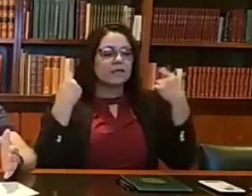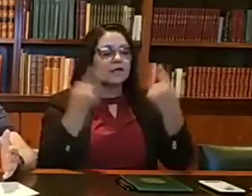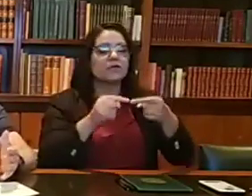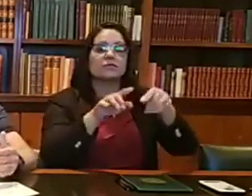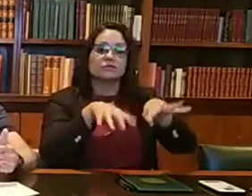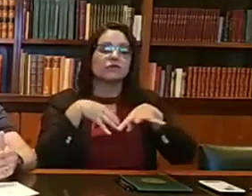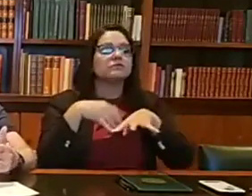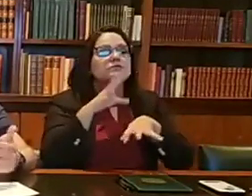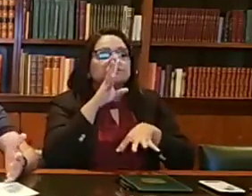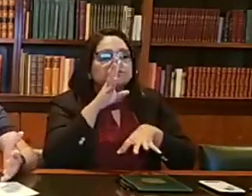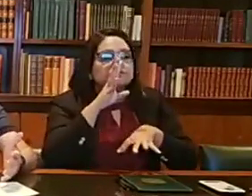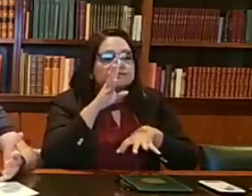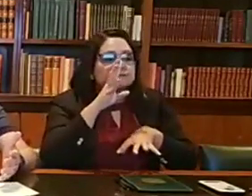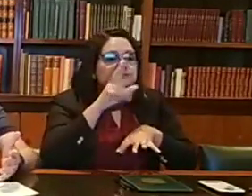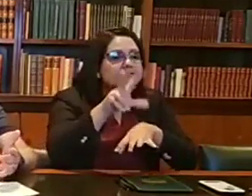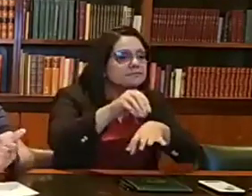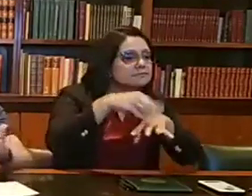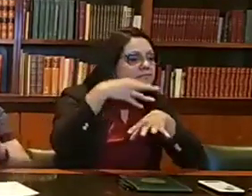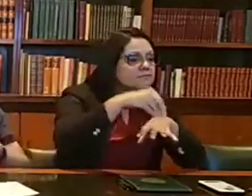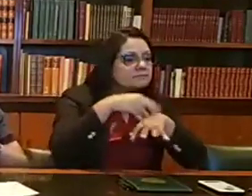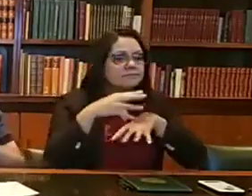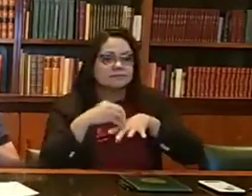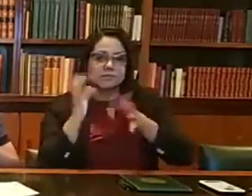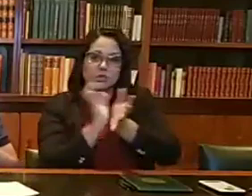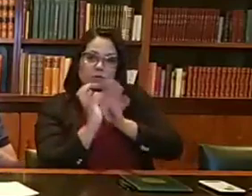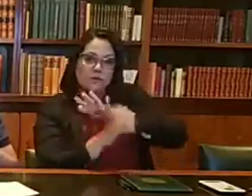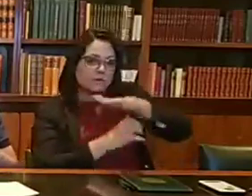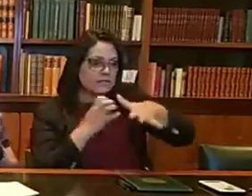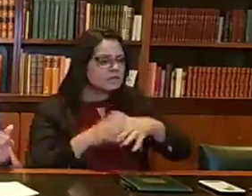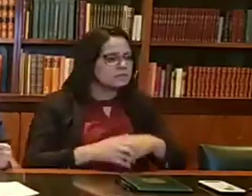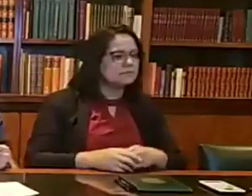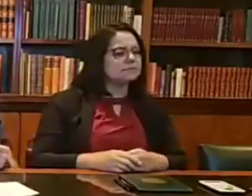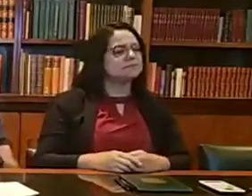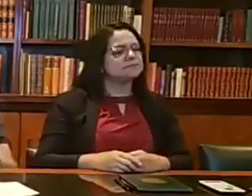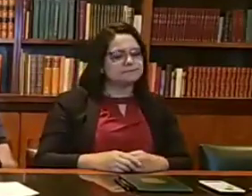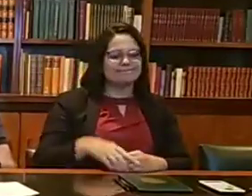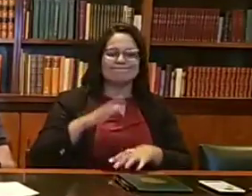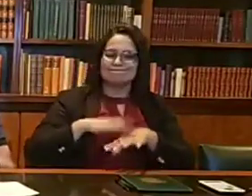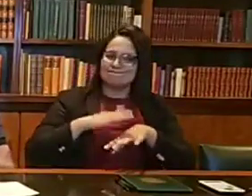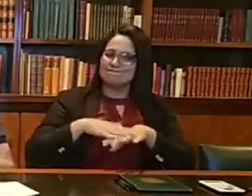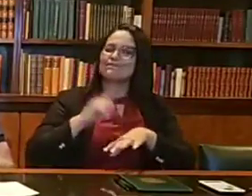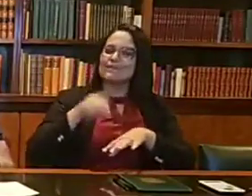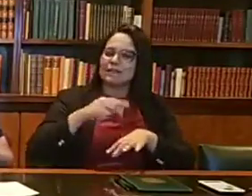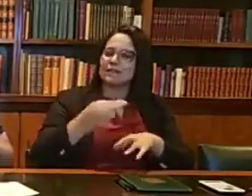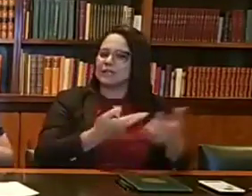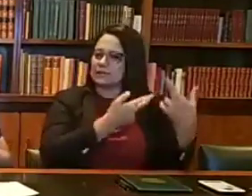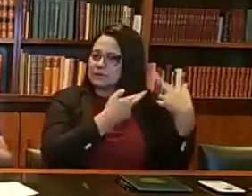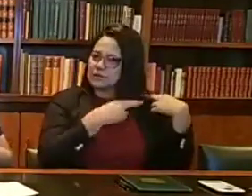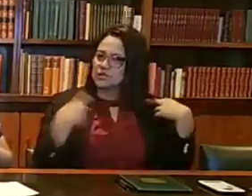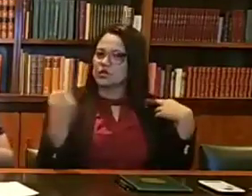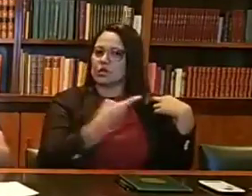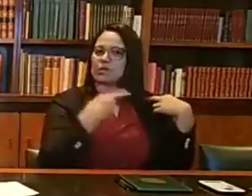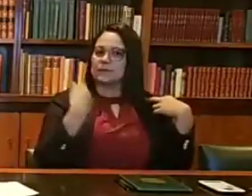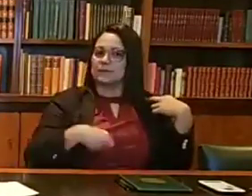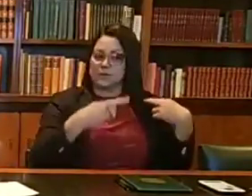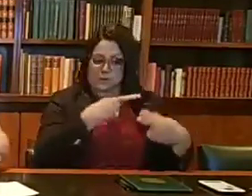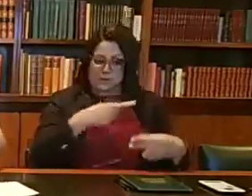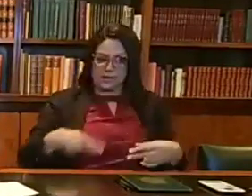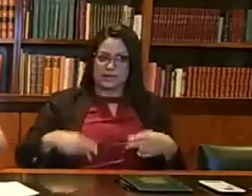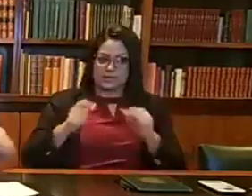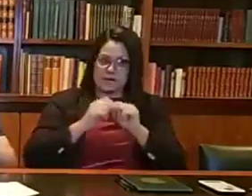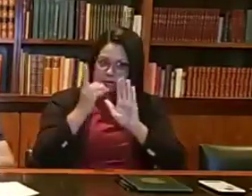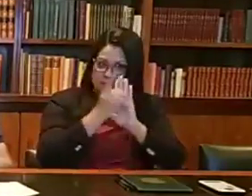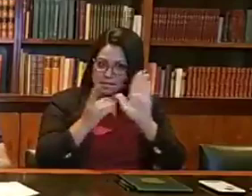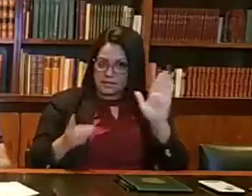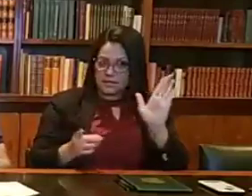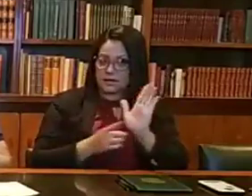os empresários, né? E ouvimos muita coisa que compete a nós resolver, que são decretos presidencial, né?